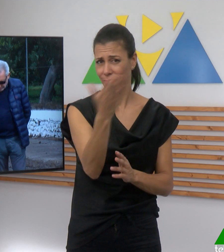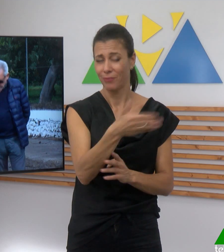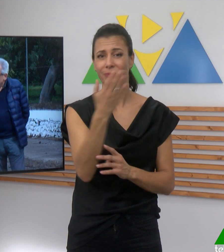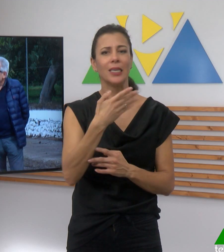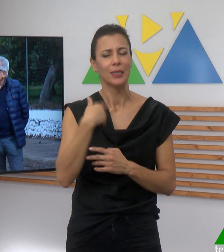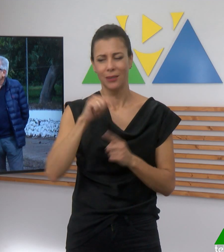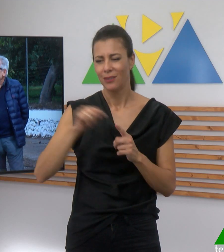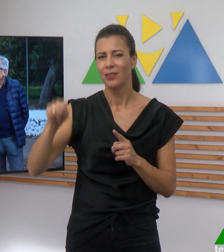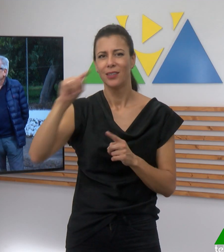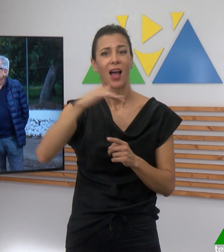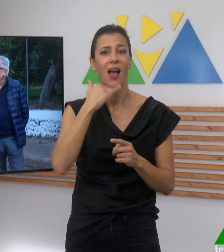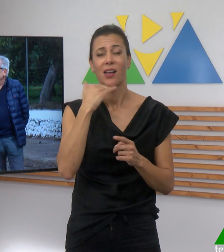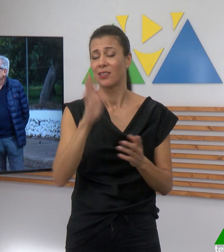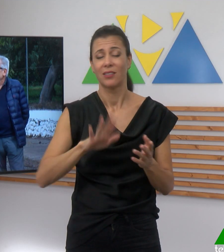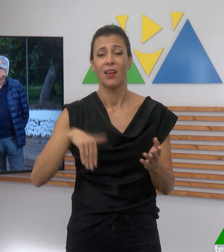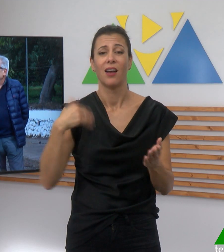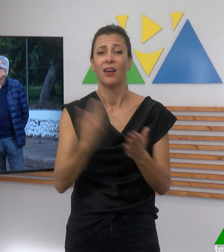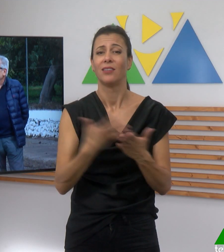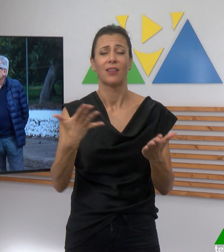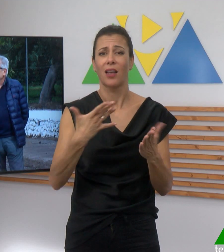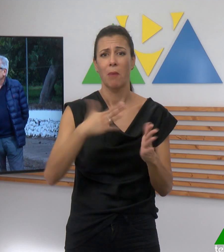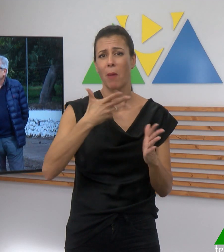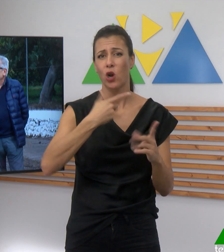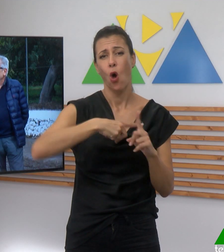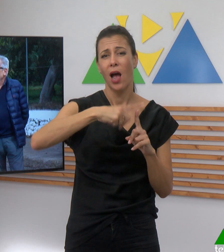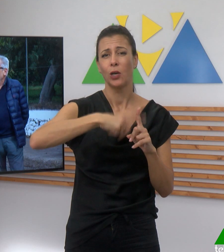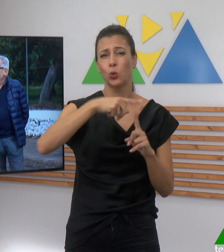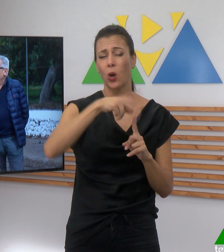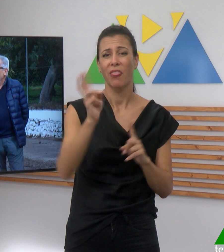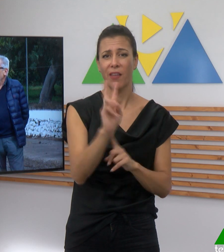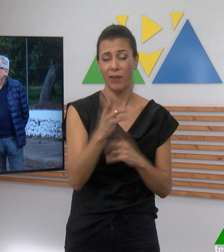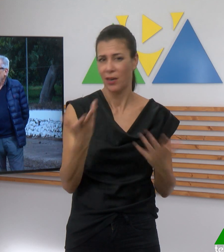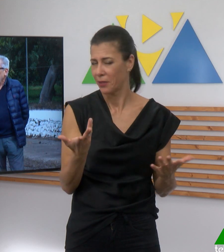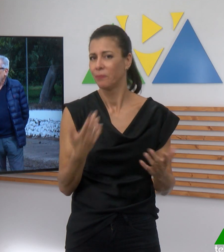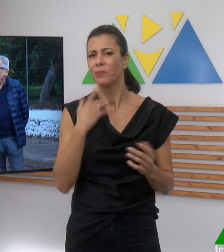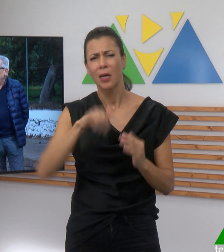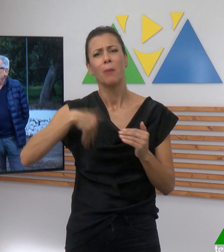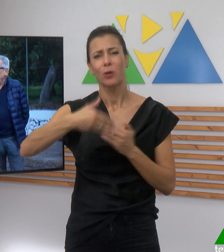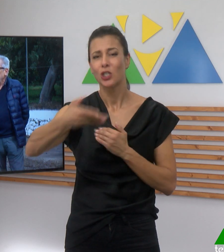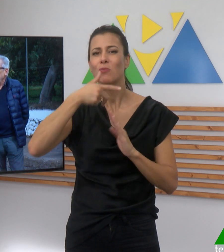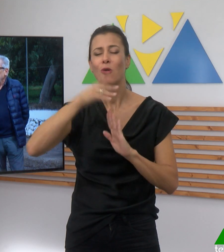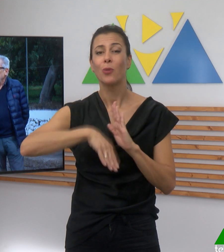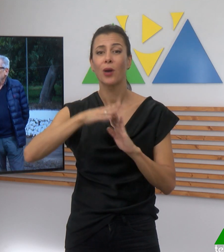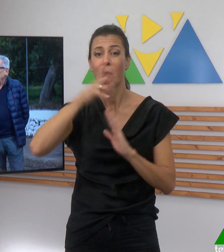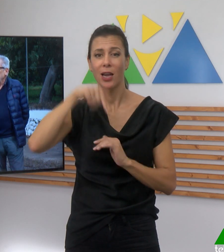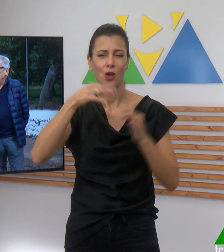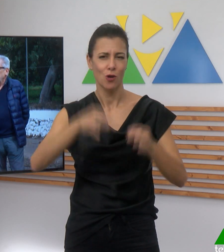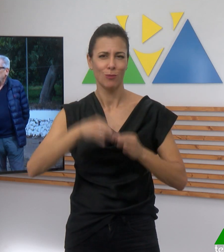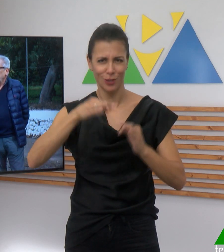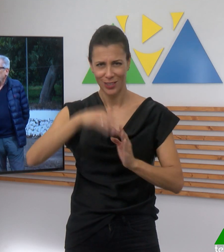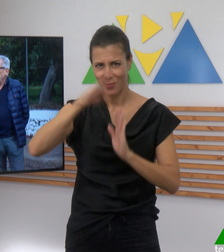llegando lógicamente Pues a la altura de Vélez Así que eso será ya nuestro próximo programa como siempre aquí en la alquería un auténtico placer